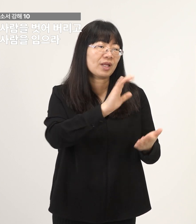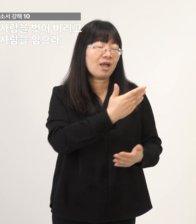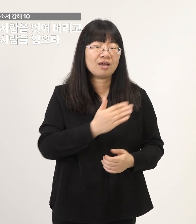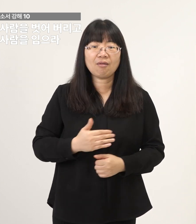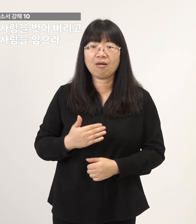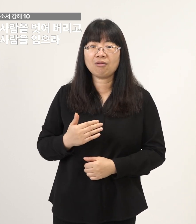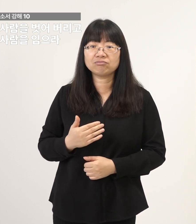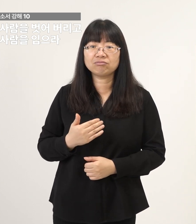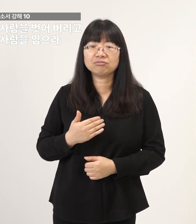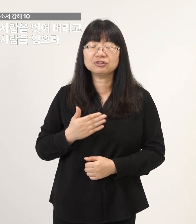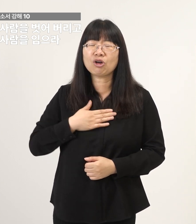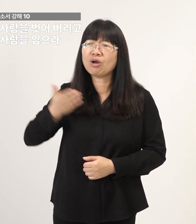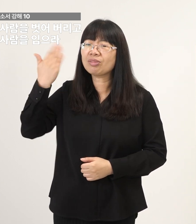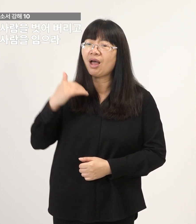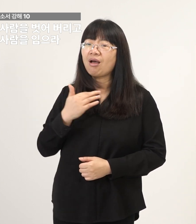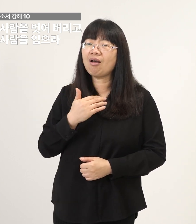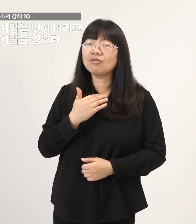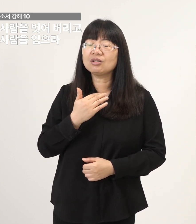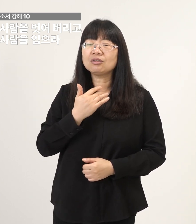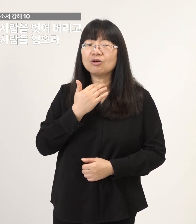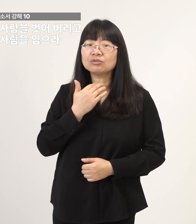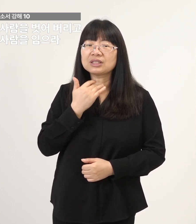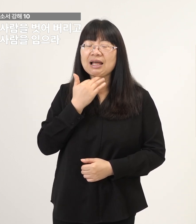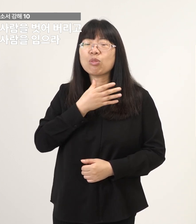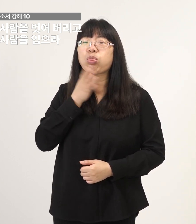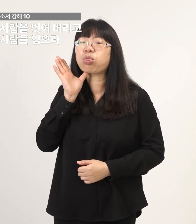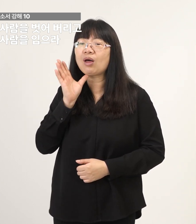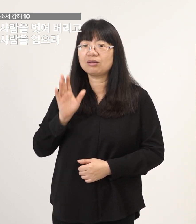저보고 메가네 좀 갖다 달라 그래요.